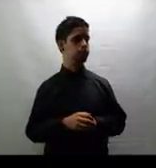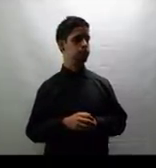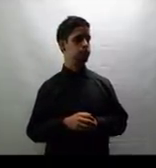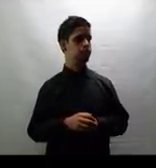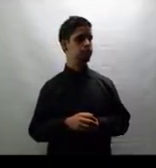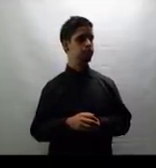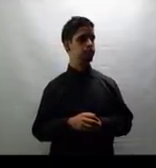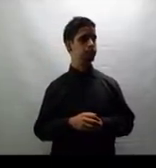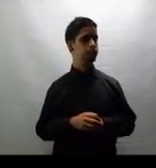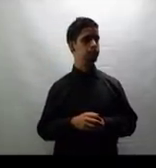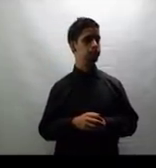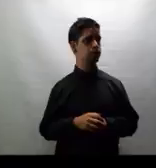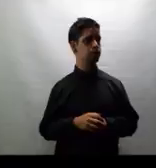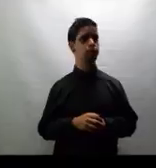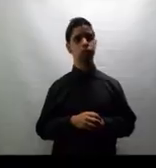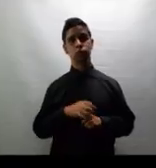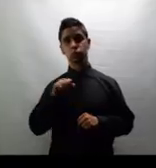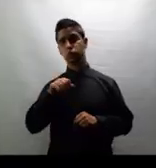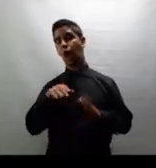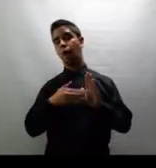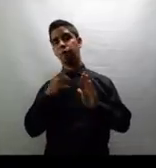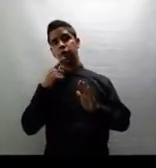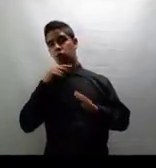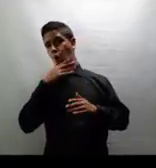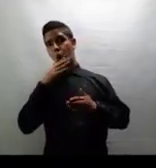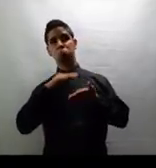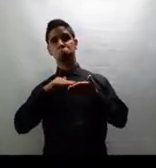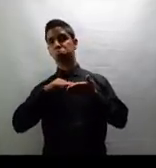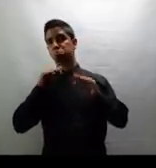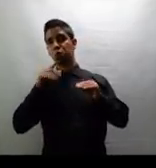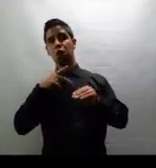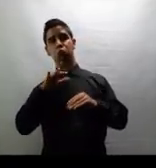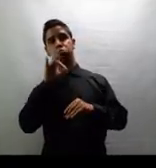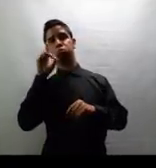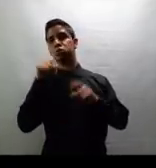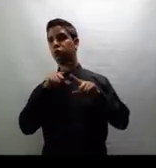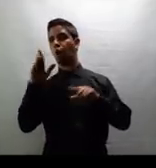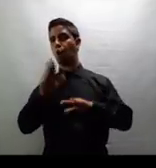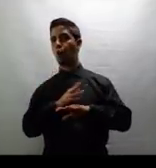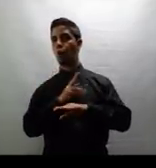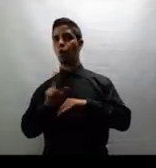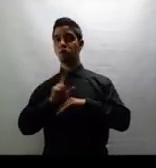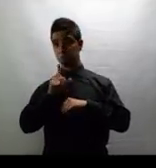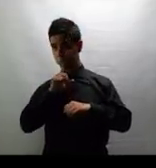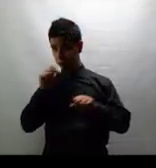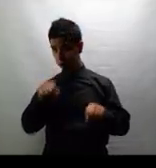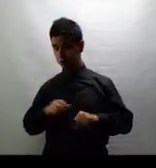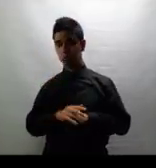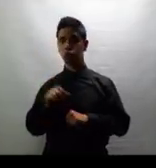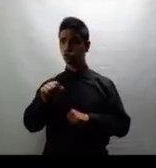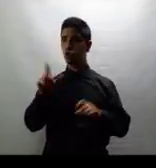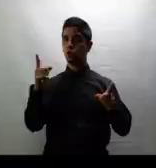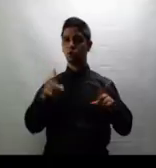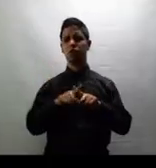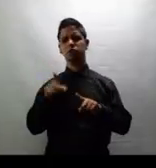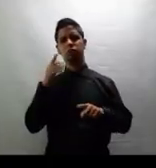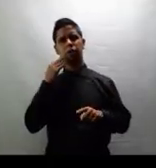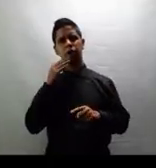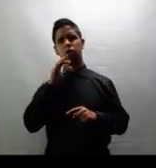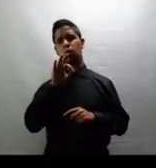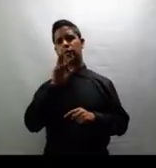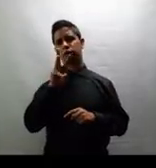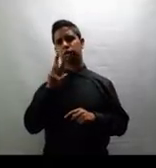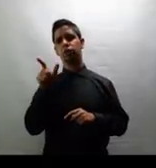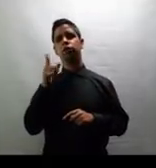sí a veces cogen la canción por ejemplo en el año 96 la campaña de pedro rosselló utilizó